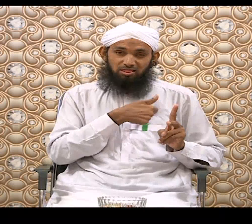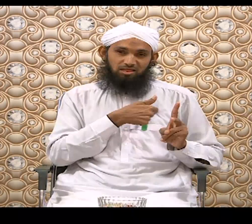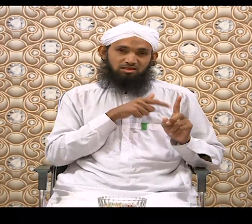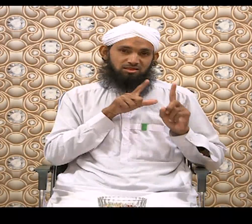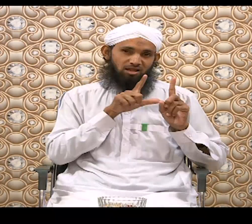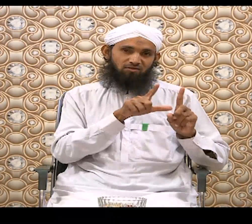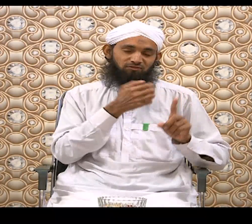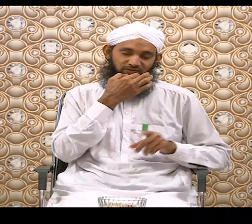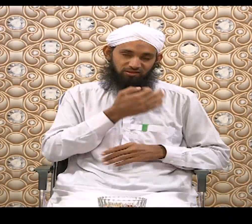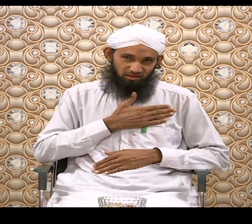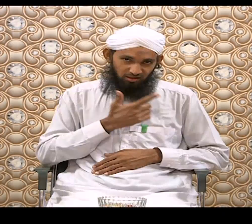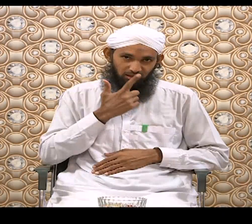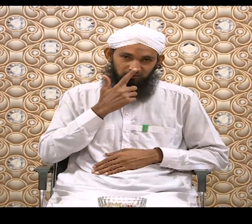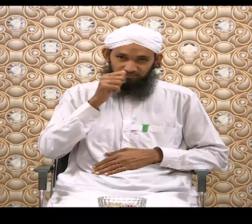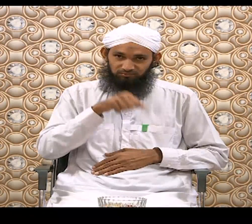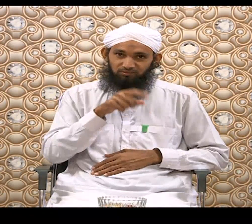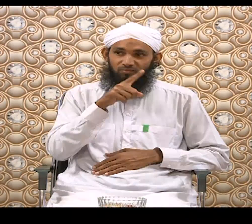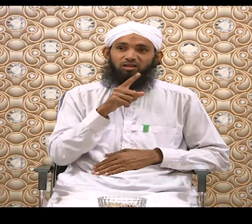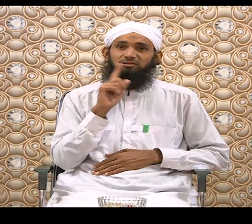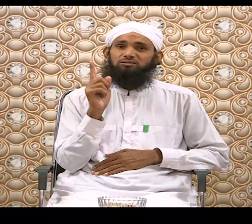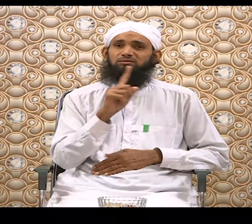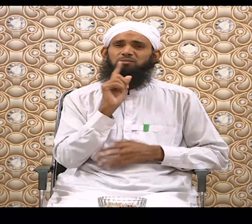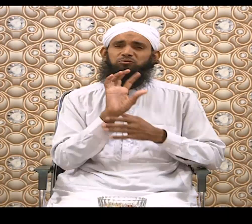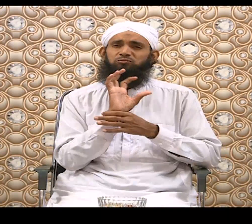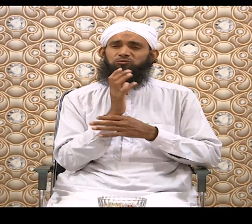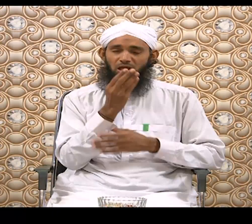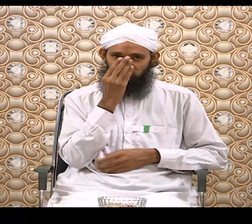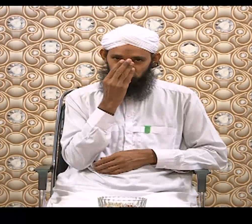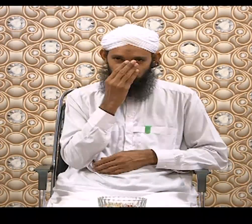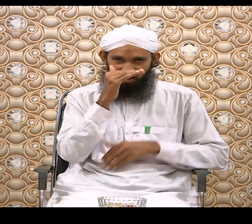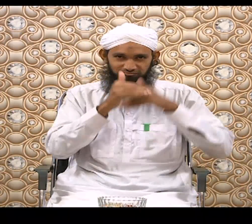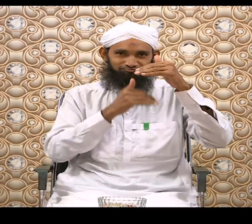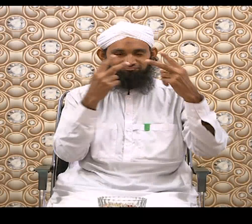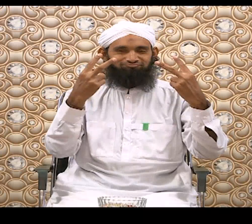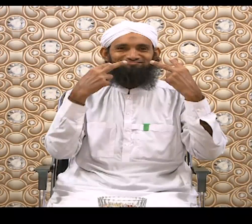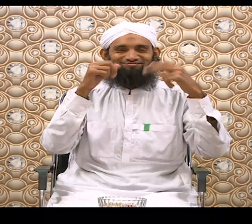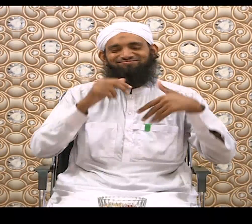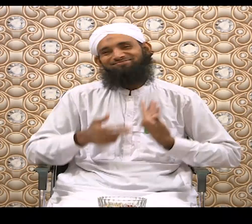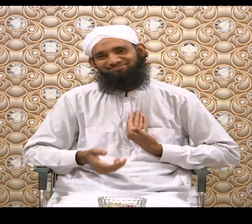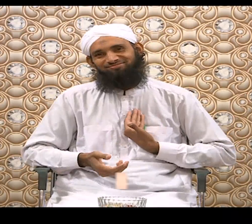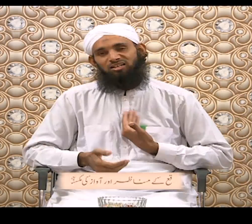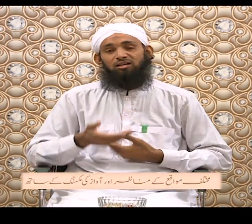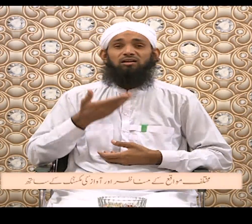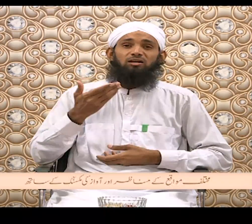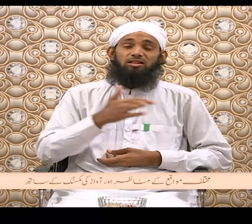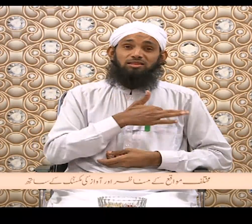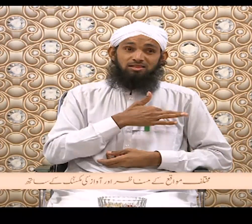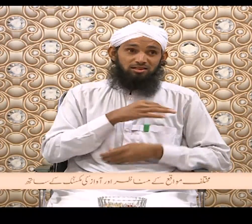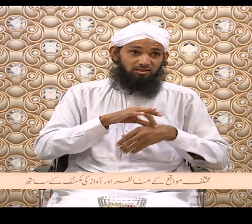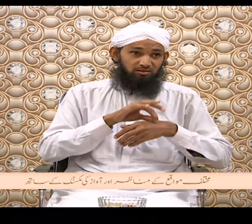ہوئے دل سے ان کا احترام کرتے ہیں تو معاشرے میں عزت و وقار کی نگاہ سے دیکھے جاتے ہیں لوگوں کے دلوں